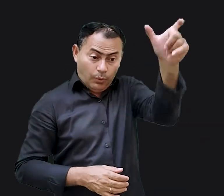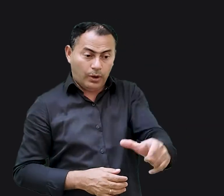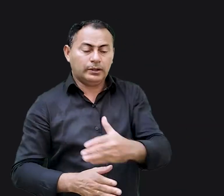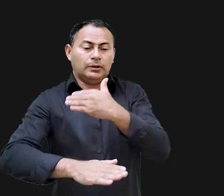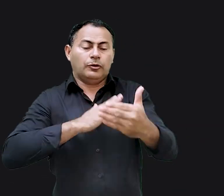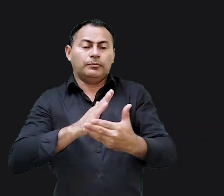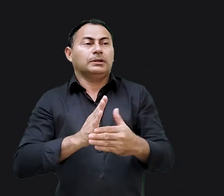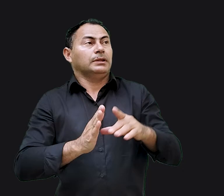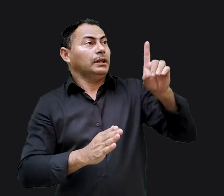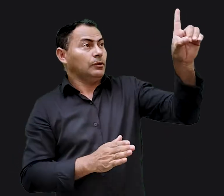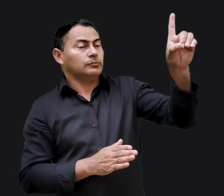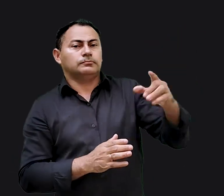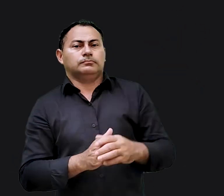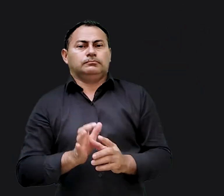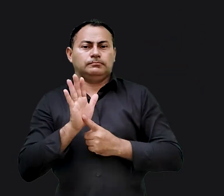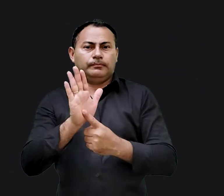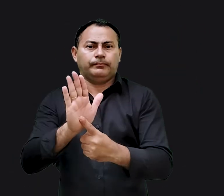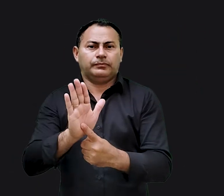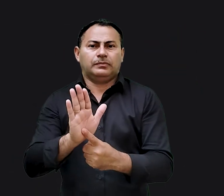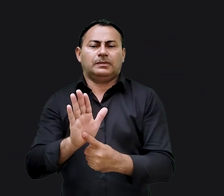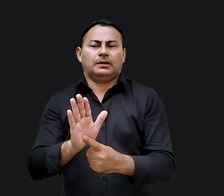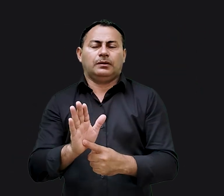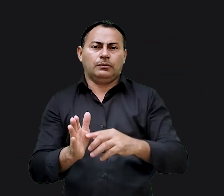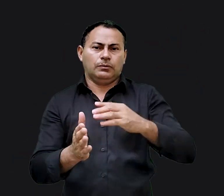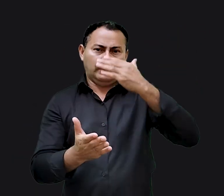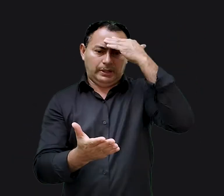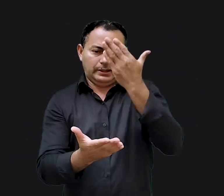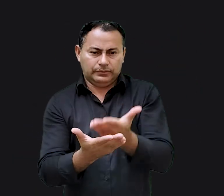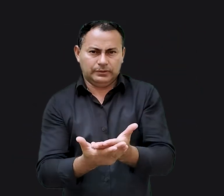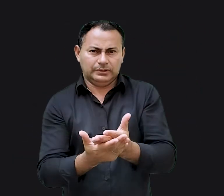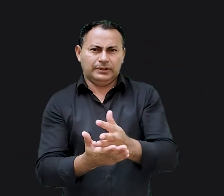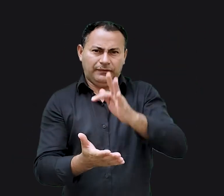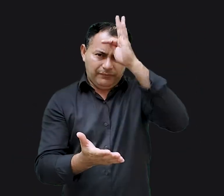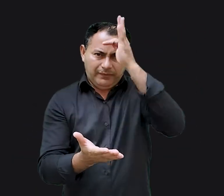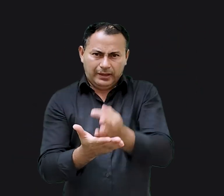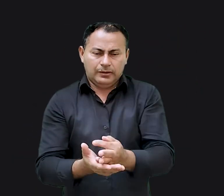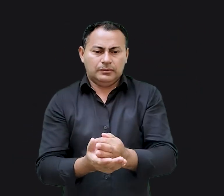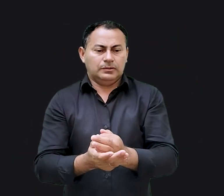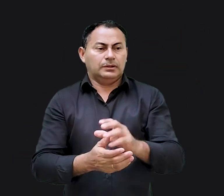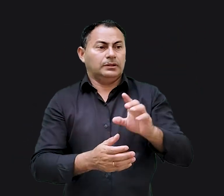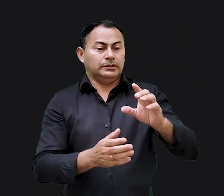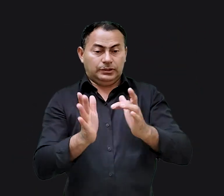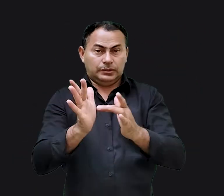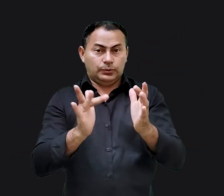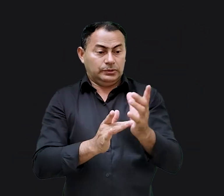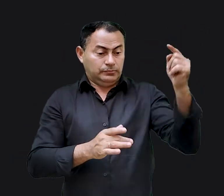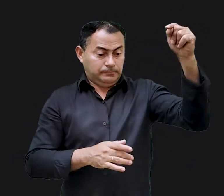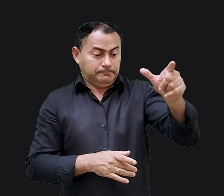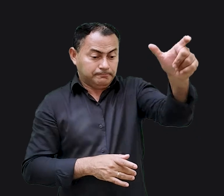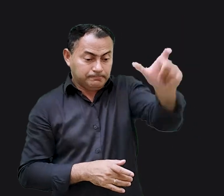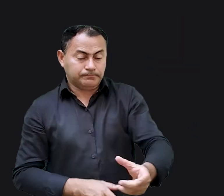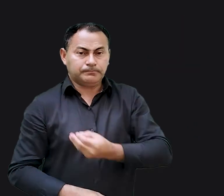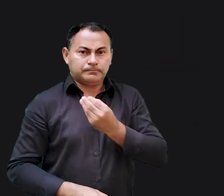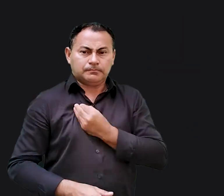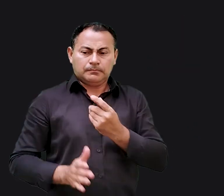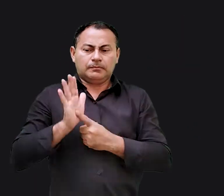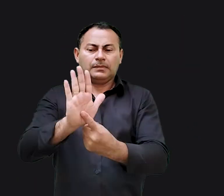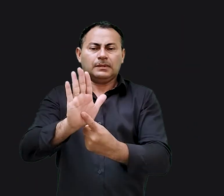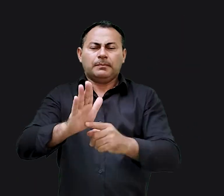e totalmente Deus, como declara o credo de fé. A encarnação de Jesus Cristo foi o máximo da revelação que